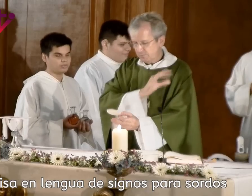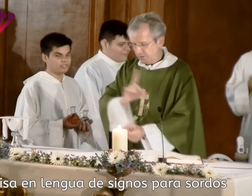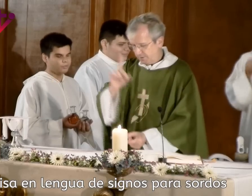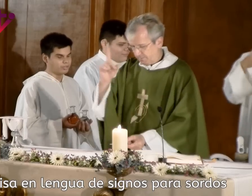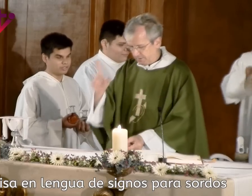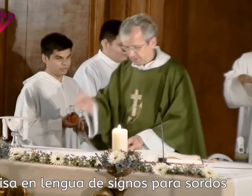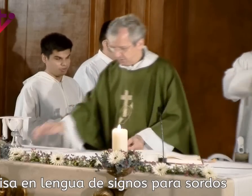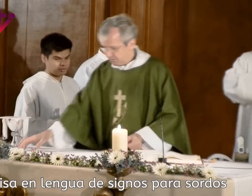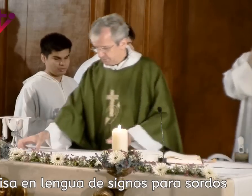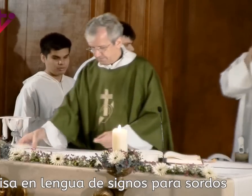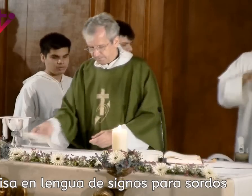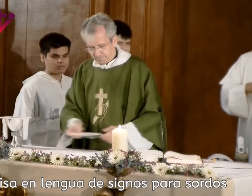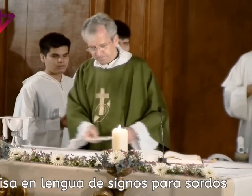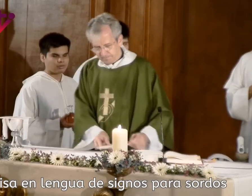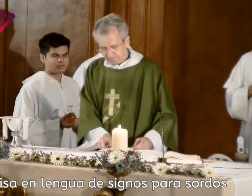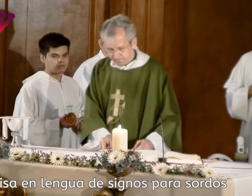por siempre, Señor.